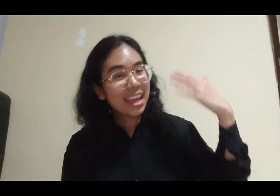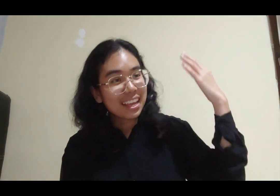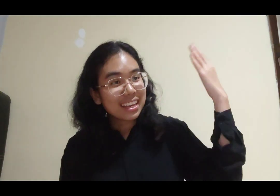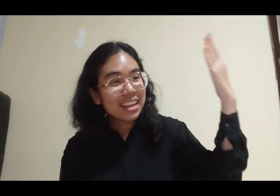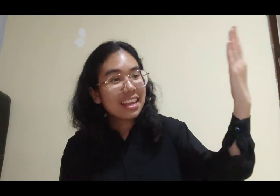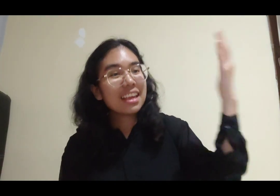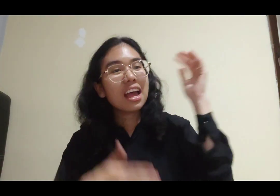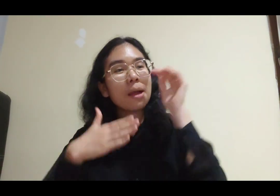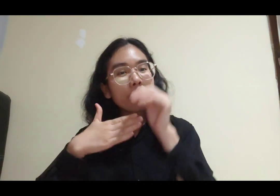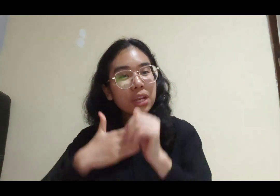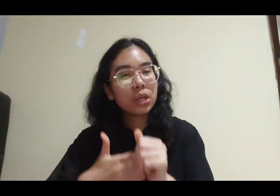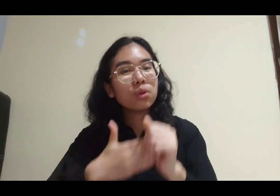Dia